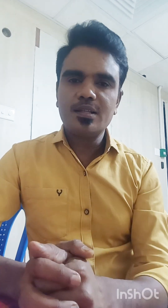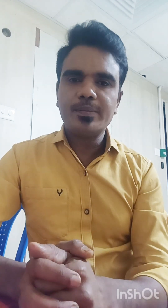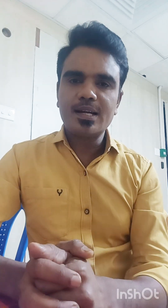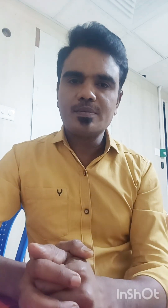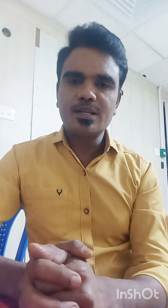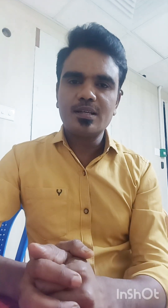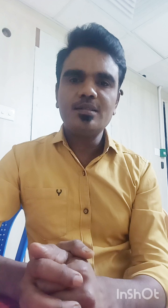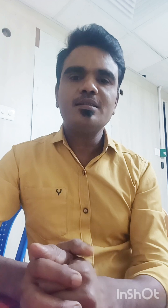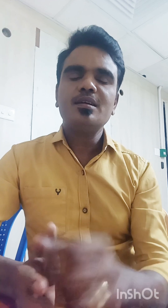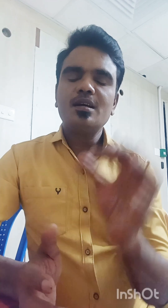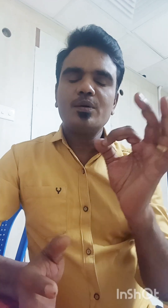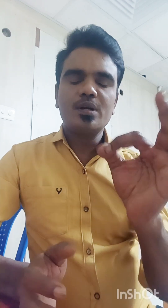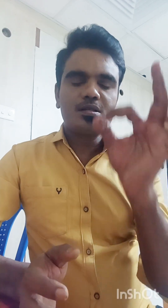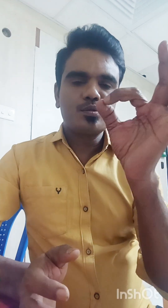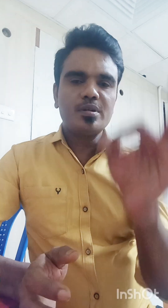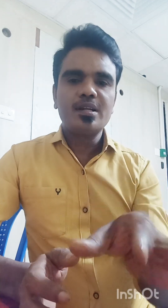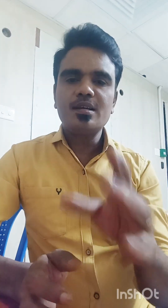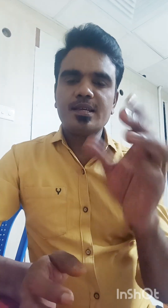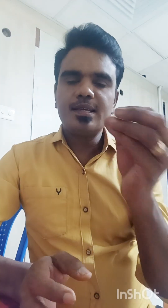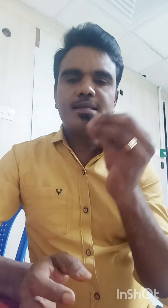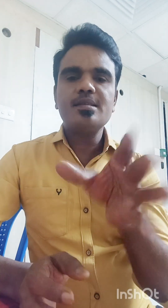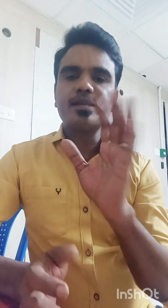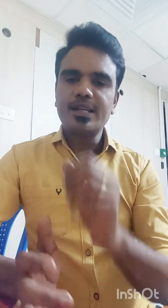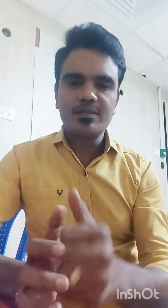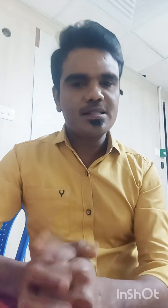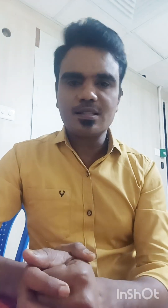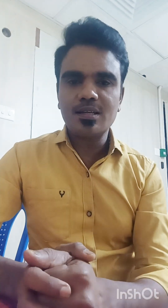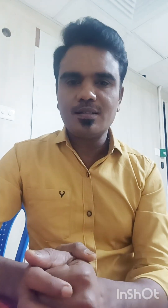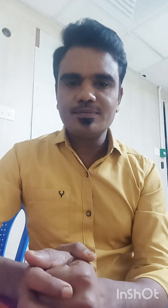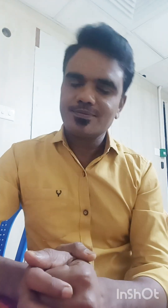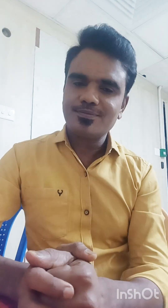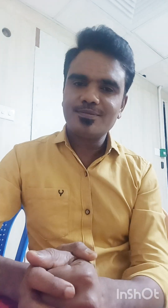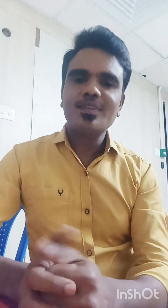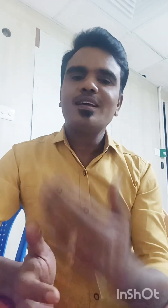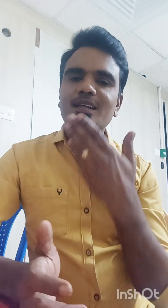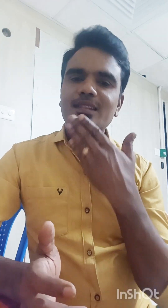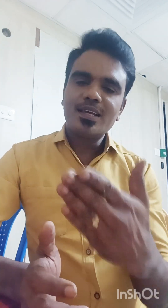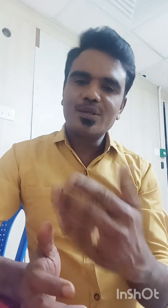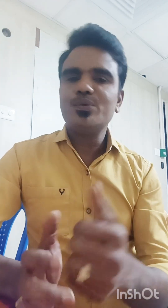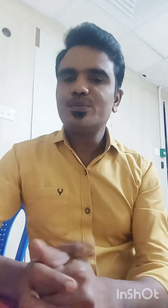ப்ராக்டிஸ் பண்ணுங்கள். உங்களுக்கு ஷுவராக ஈஸியாக சைன் லாங்குவேஜ் கற்றுக்கலாம். தேங்க்யூ.